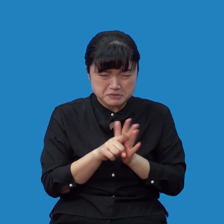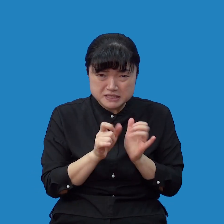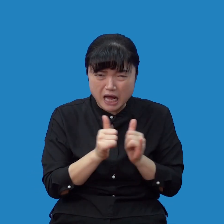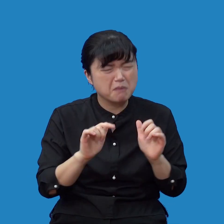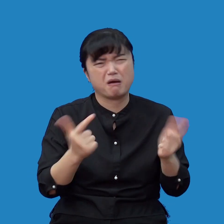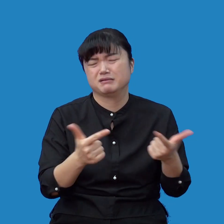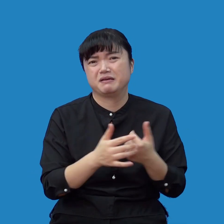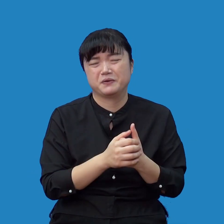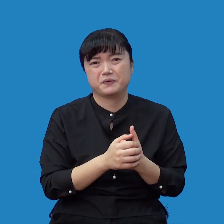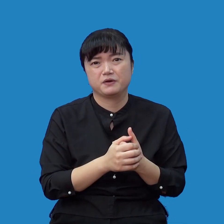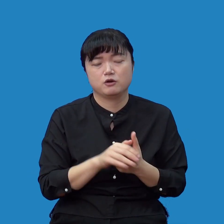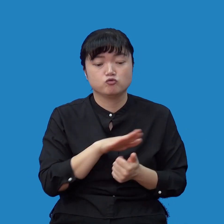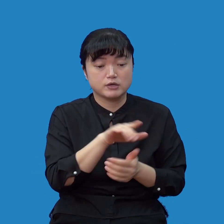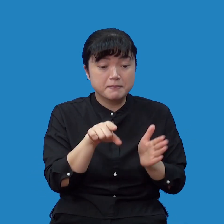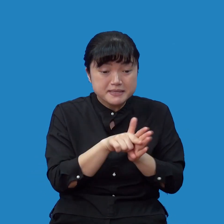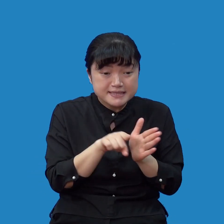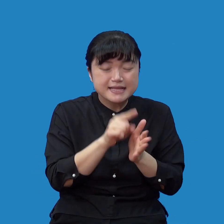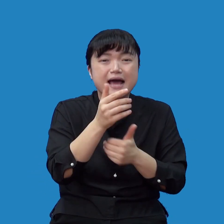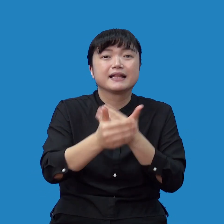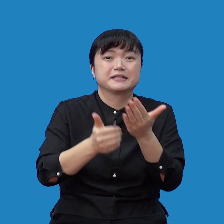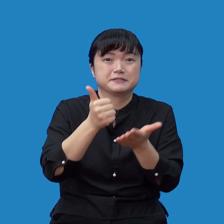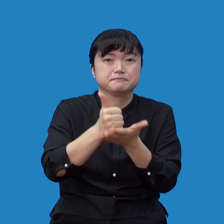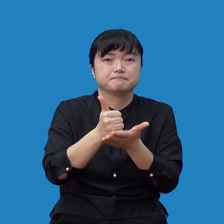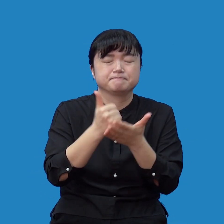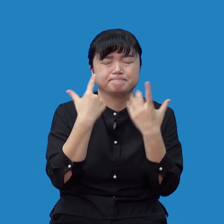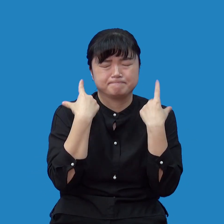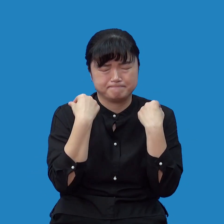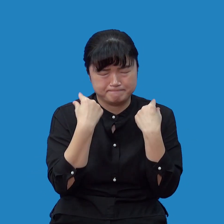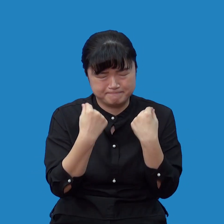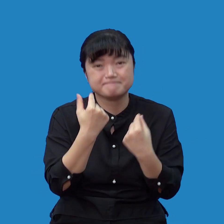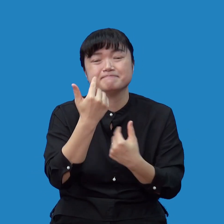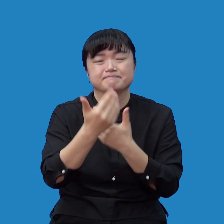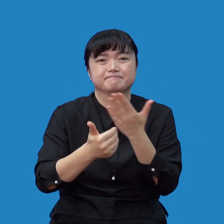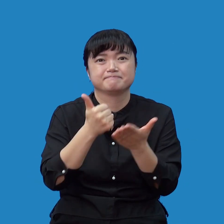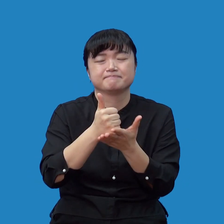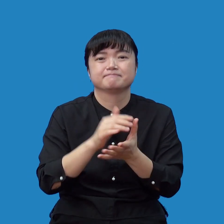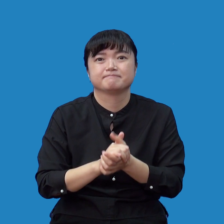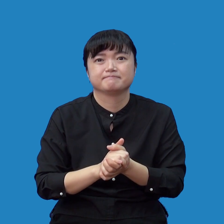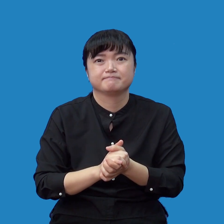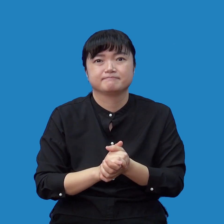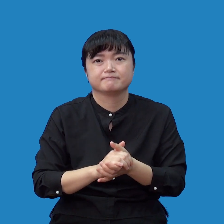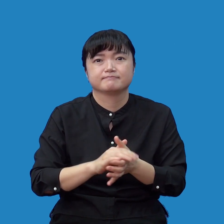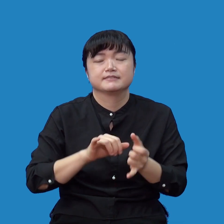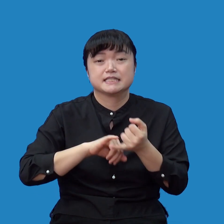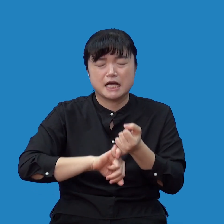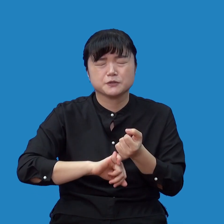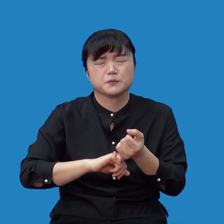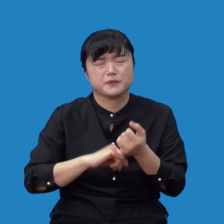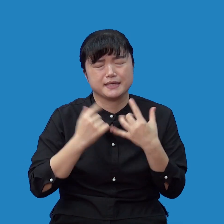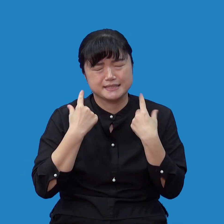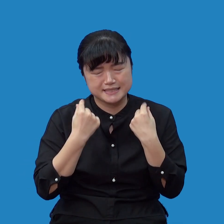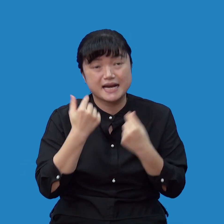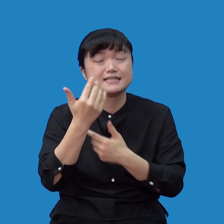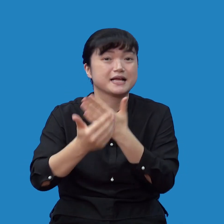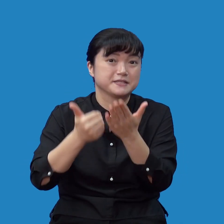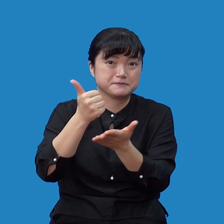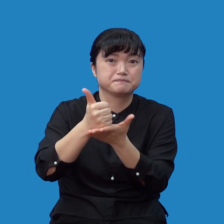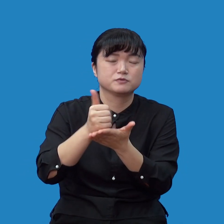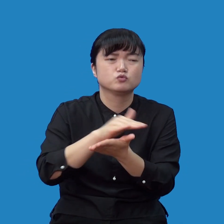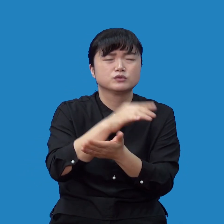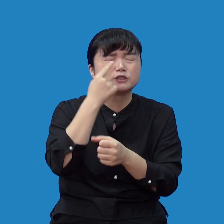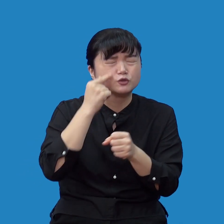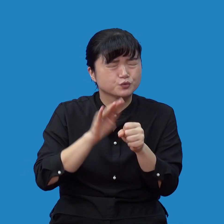우리가 믿는 하나님은 언약에 신실하신 분입니다. 약속에 신실하신 하나님께서 우리를 긍휼히